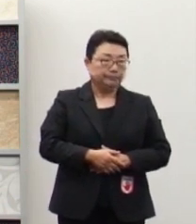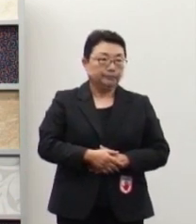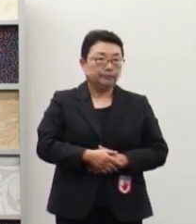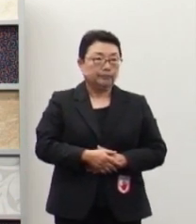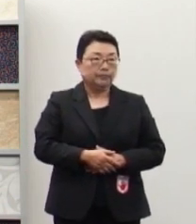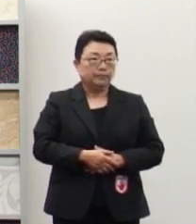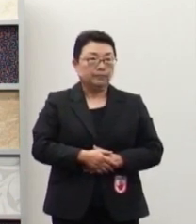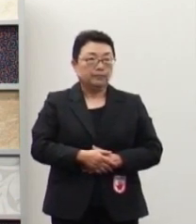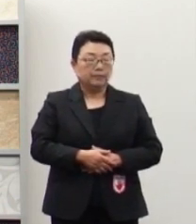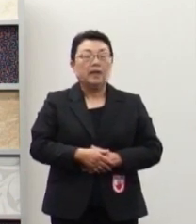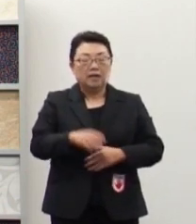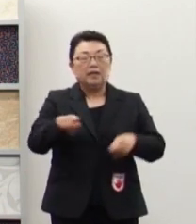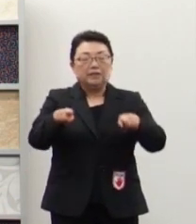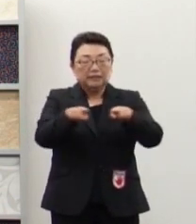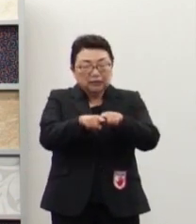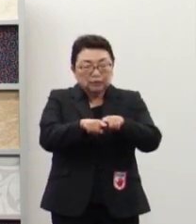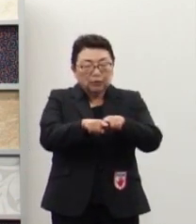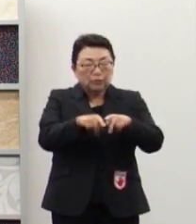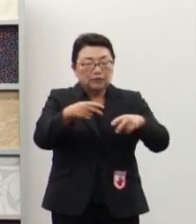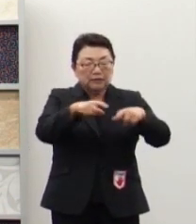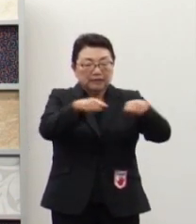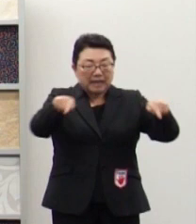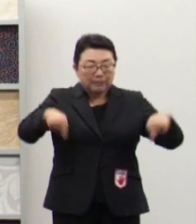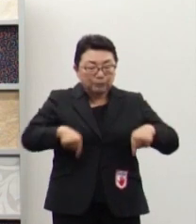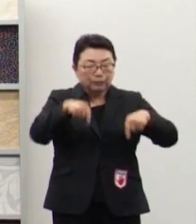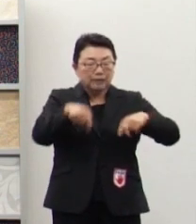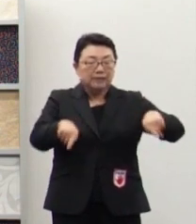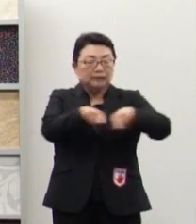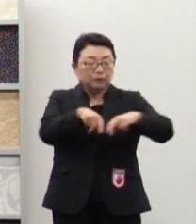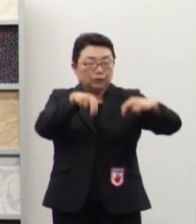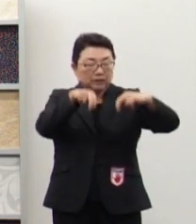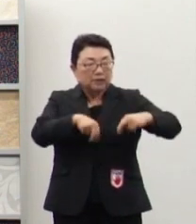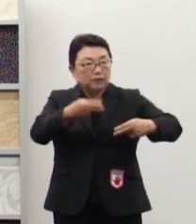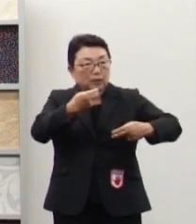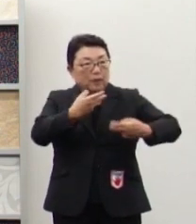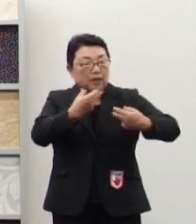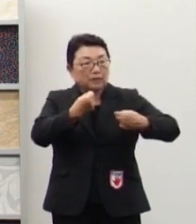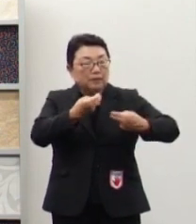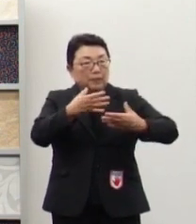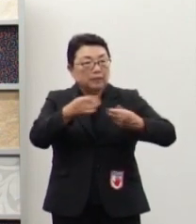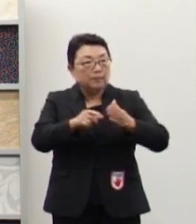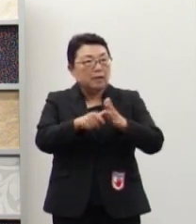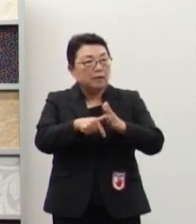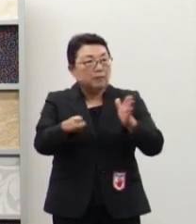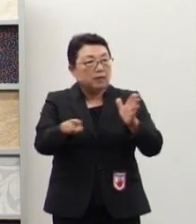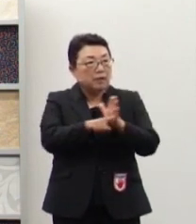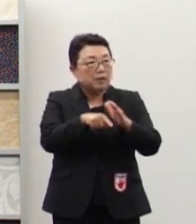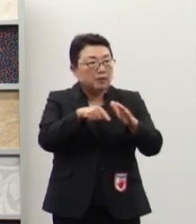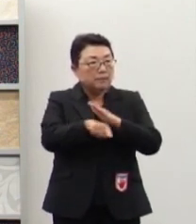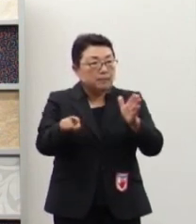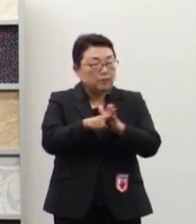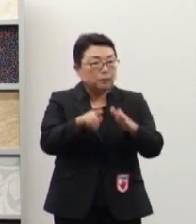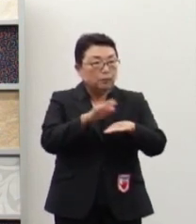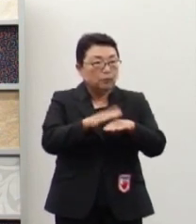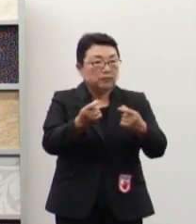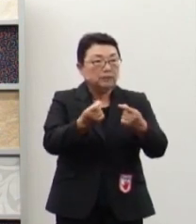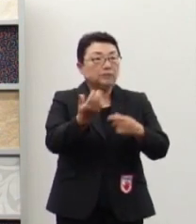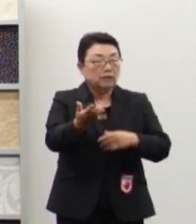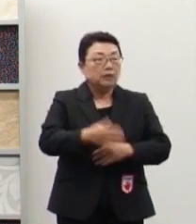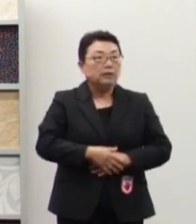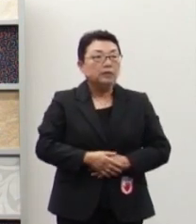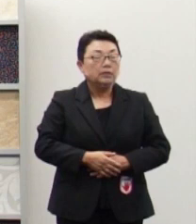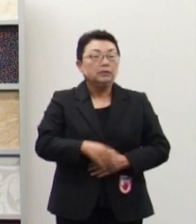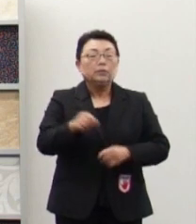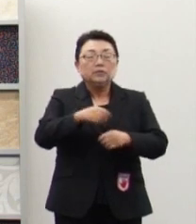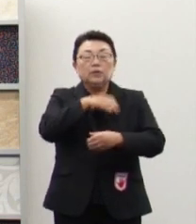一緒のテーブルで会食をしたなどの場合はこれまで通りのルールに変わりないと 思います 。その中で特に